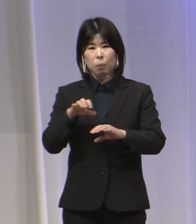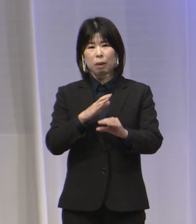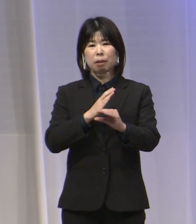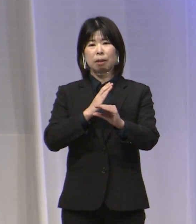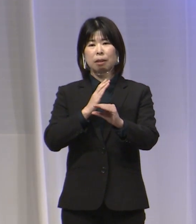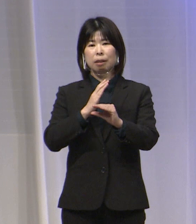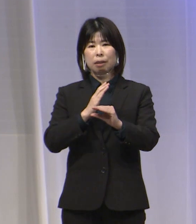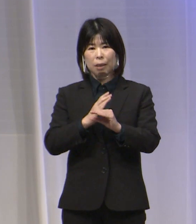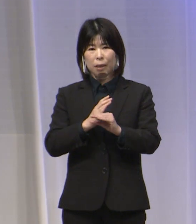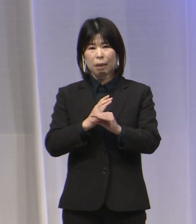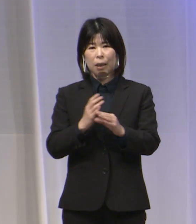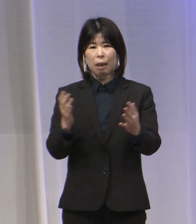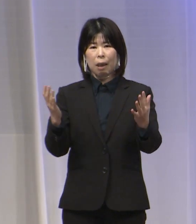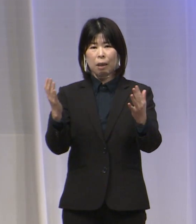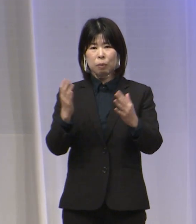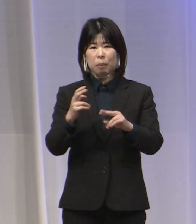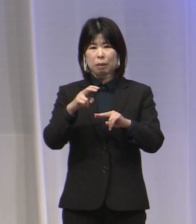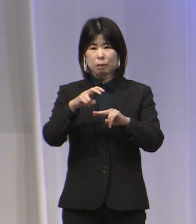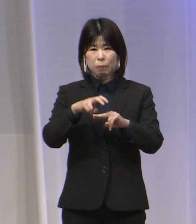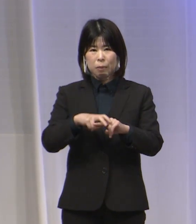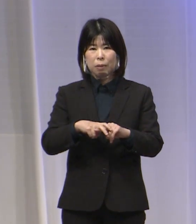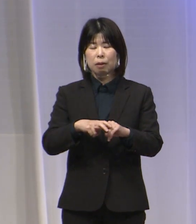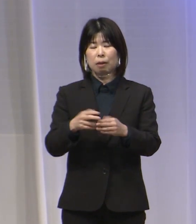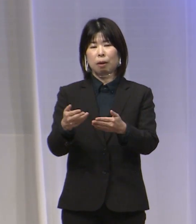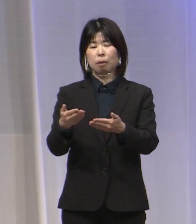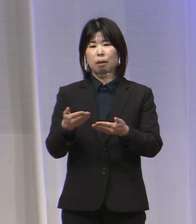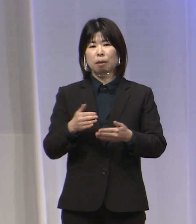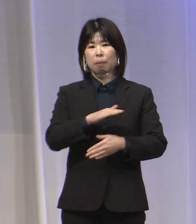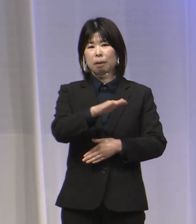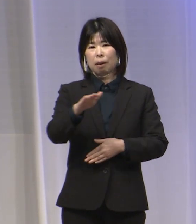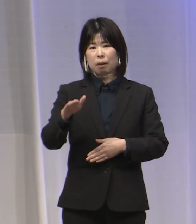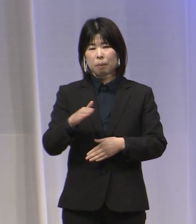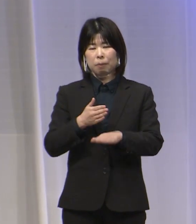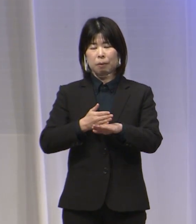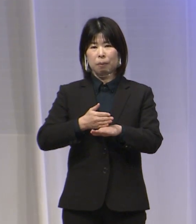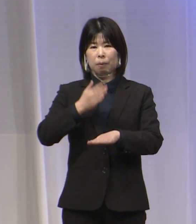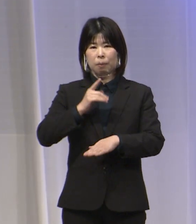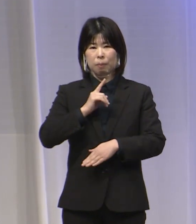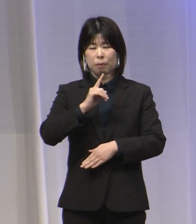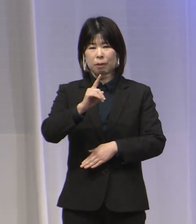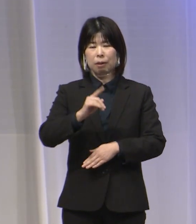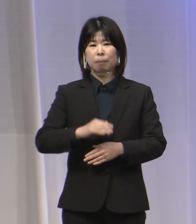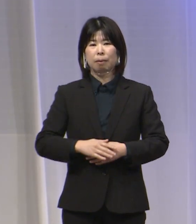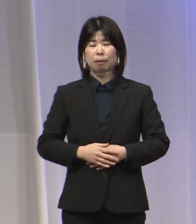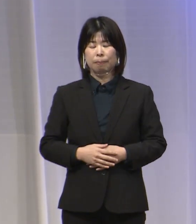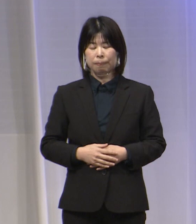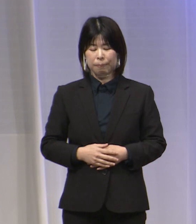ご臨席くださいました皆様に重ねて御礼申し上げます